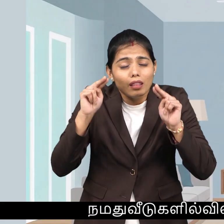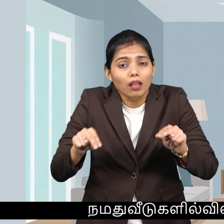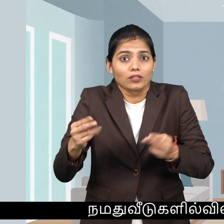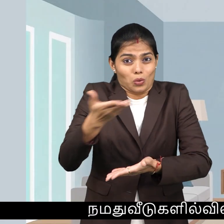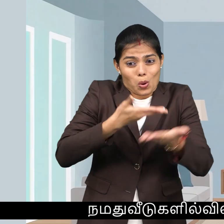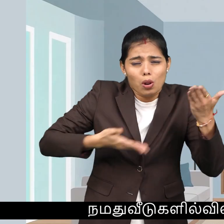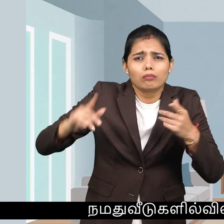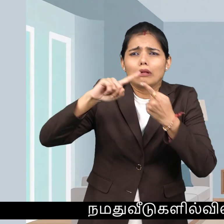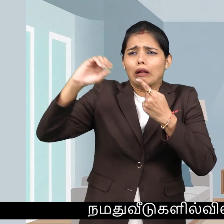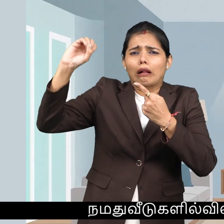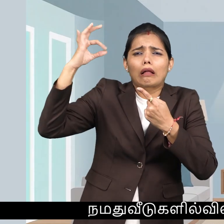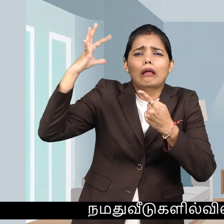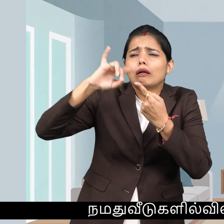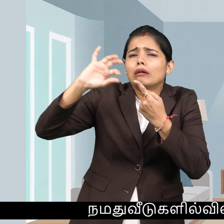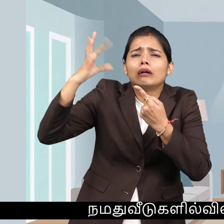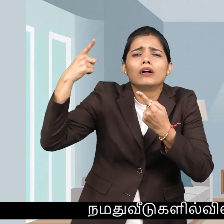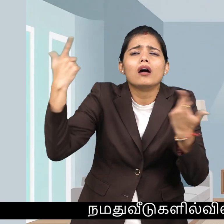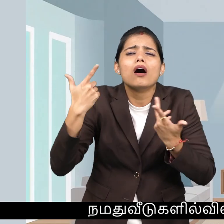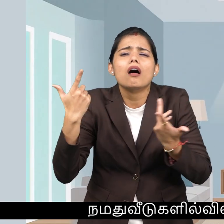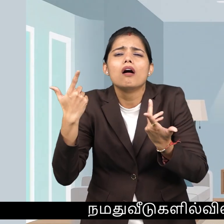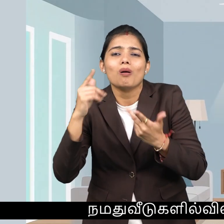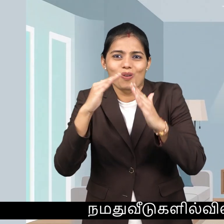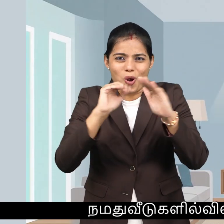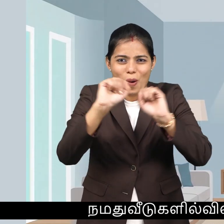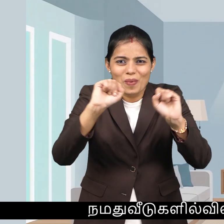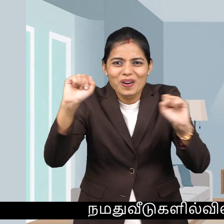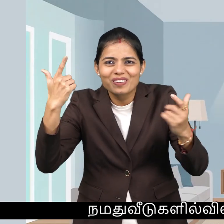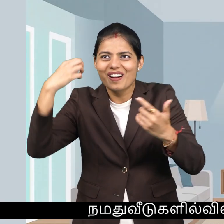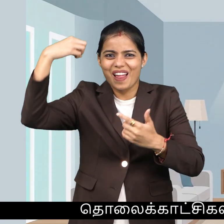நமது வீடுகளில் விளக்குகள் எரியவும், மின்விசிறிகள்,